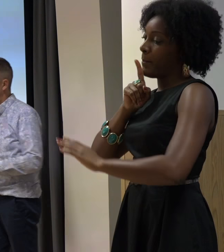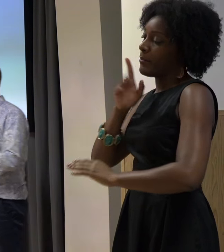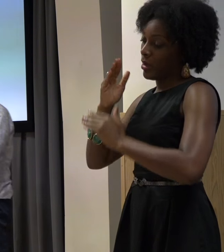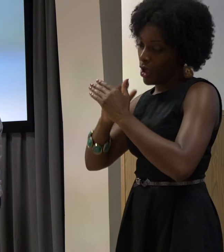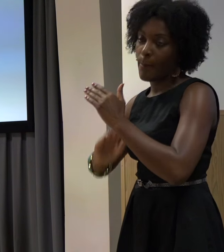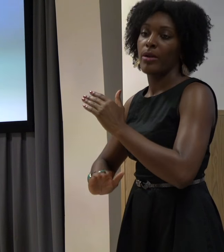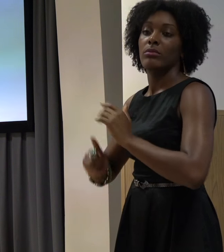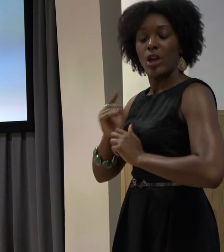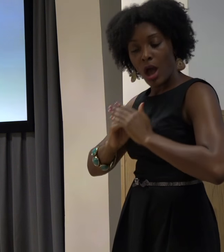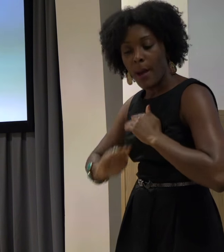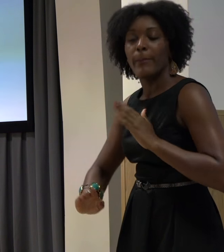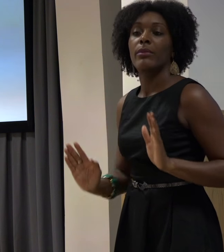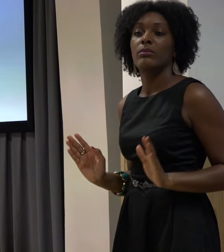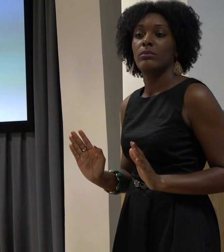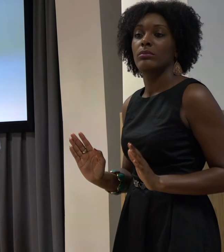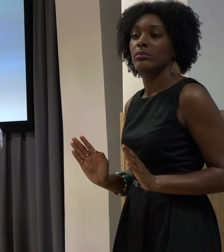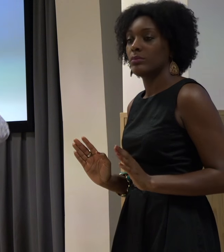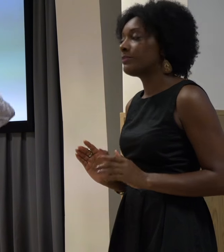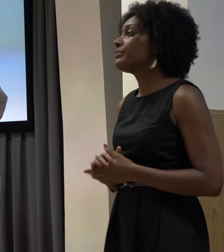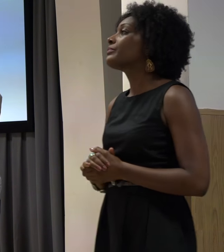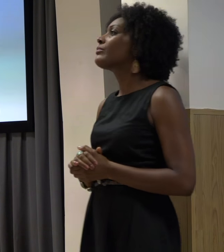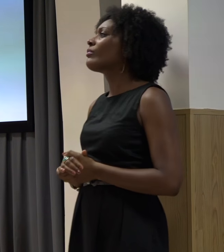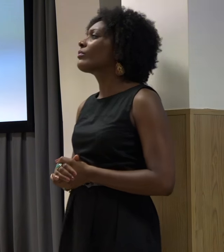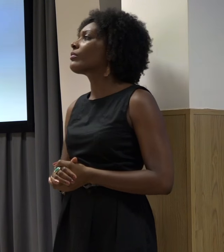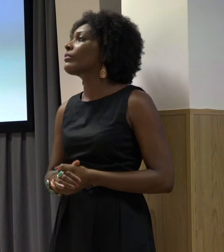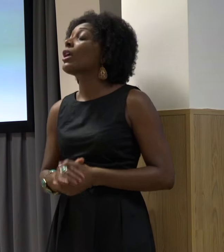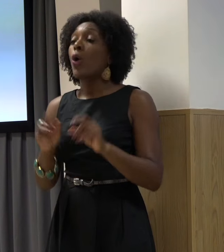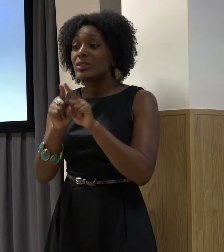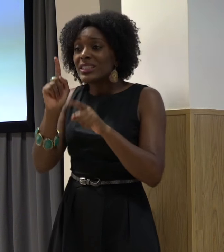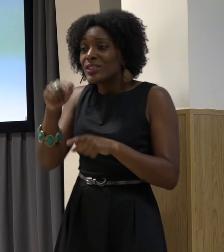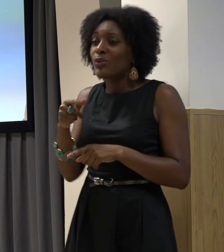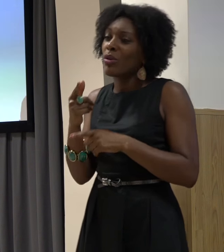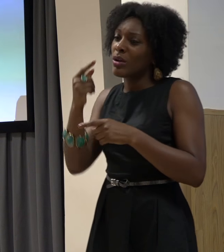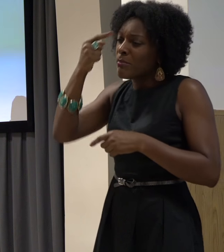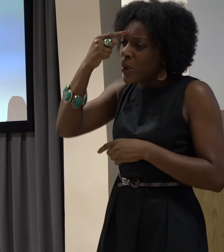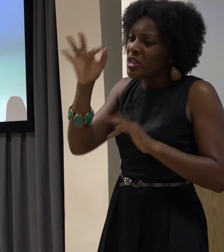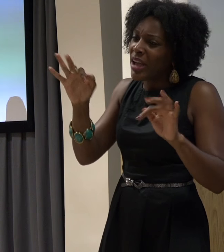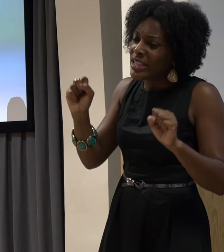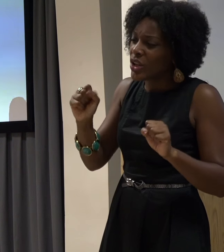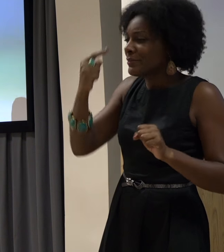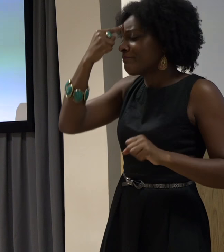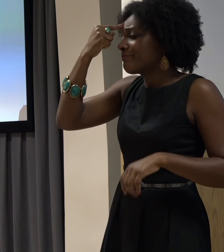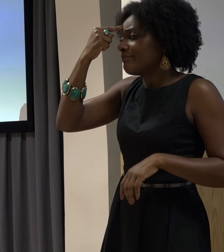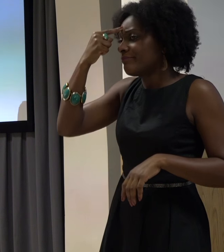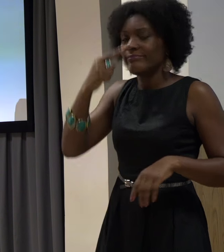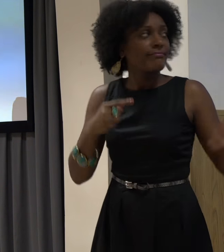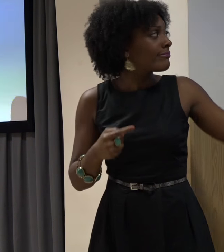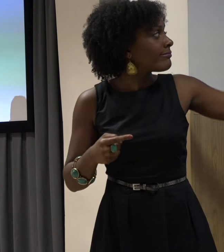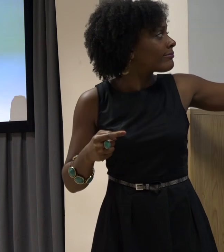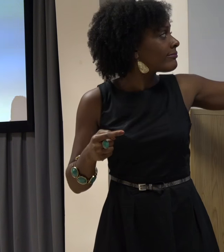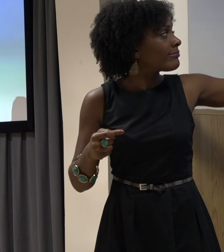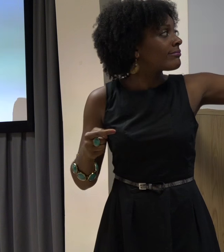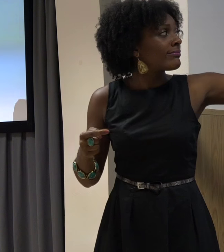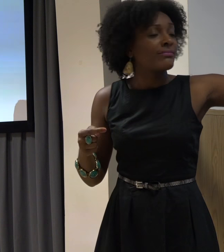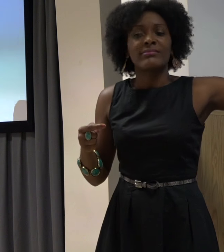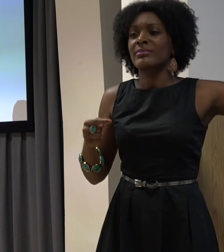au chapitre 14, verset 15. Là, le culte raisonnable va m'amener à quelque chose de pratique. Je ne vais pas